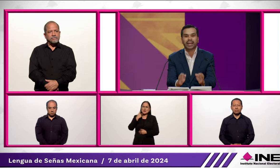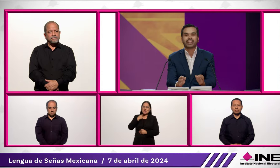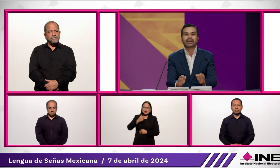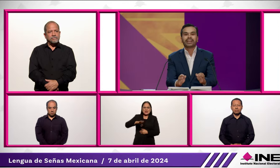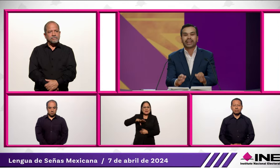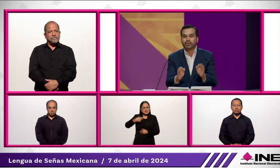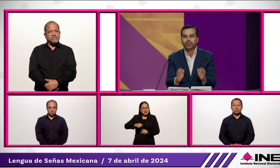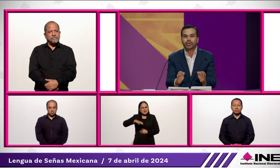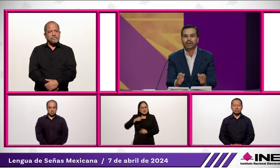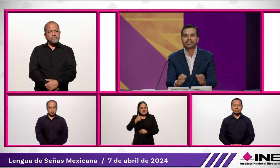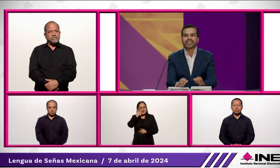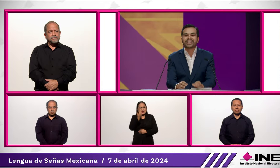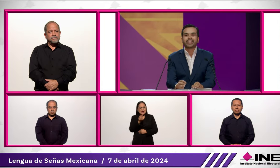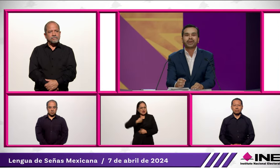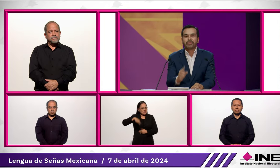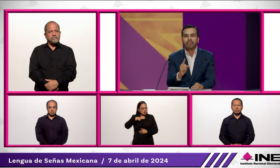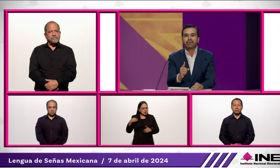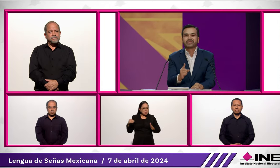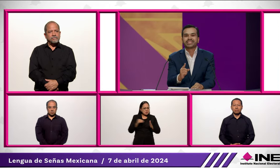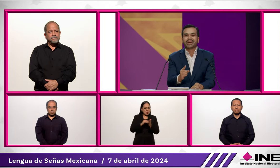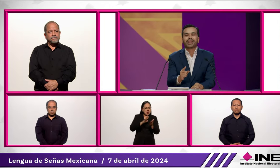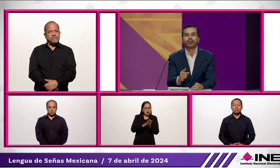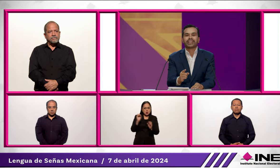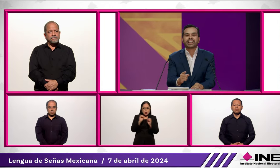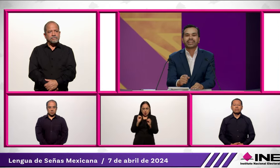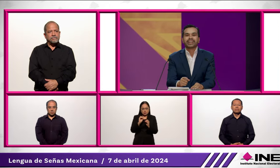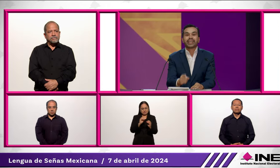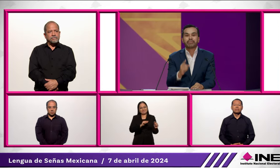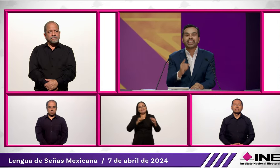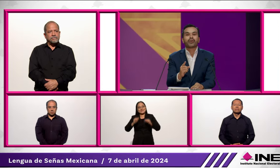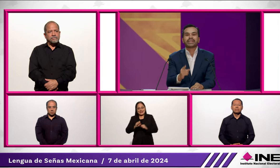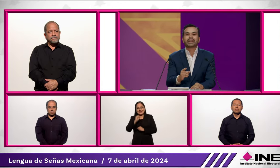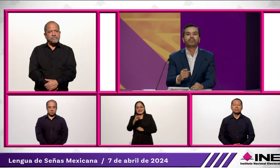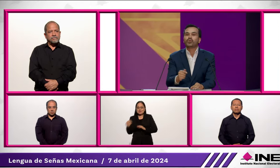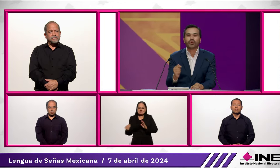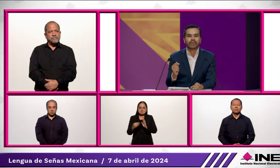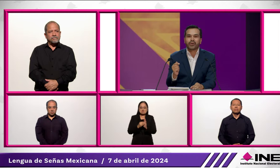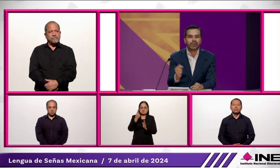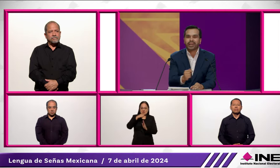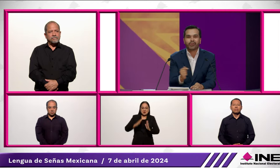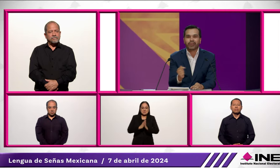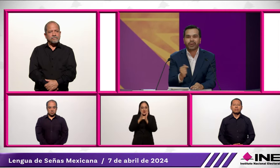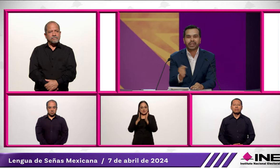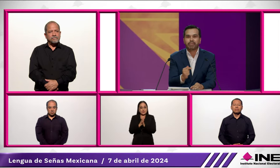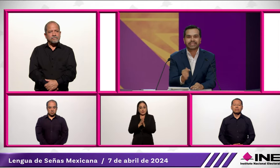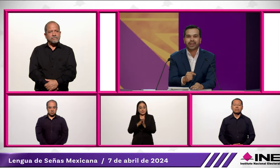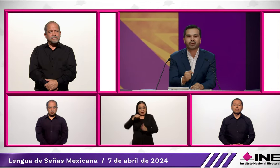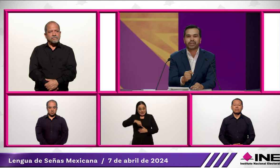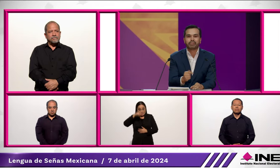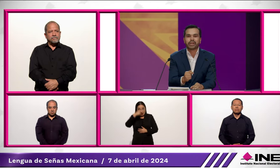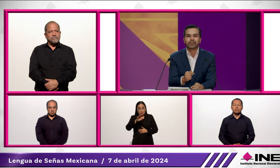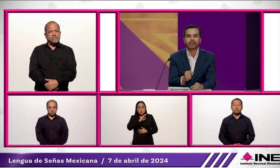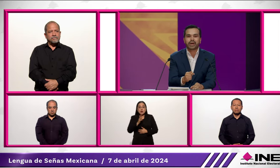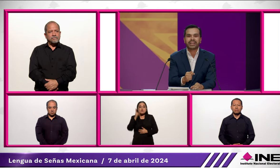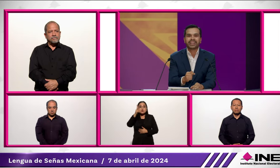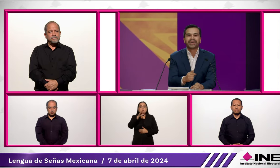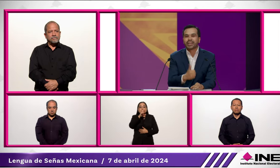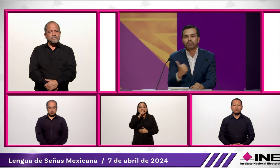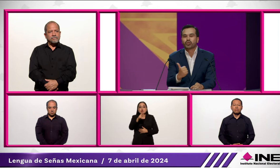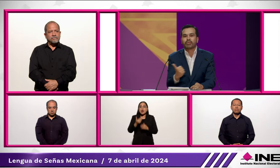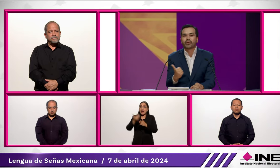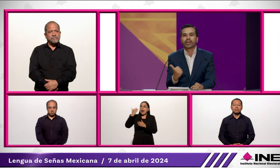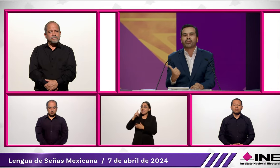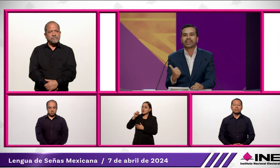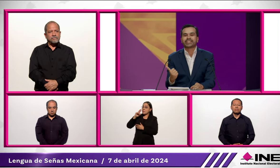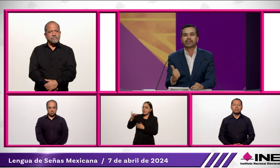para lograr que no estuviéramos aquí, vamos a estar en la boleta. Y México va a ser mucho mejor que lo que fue en el pasado con el PRI, con el PAN,